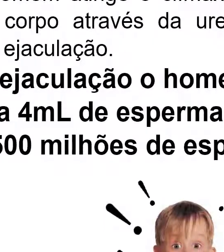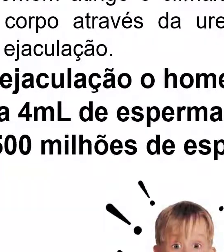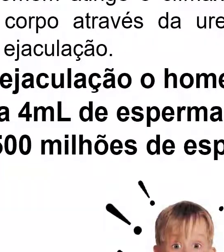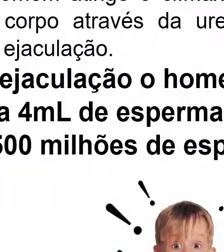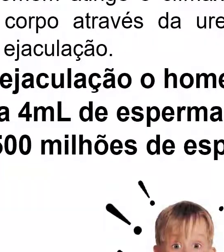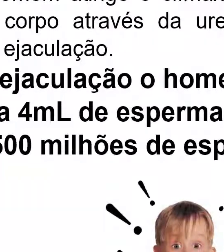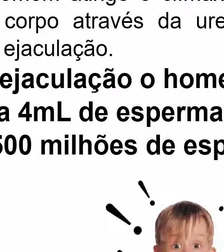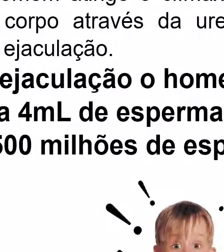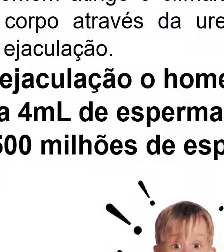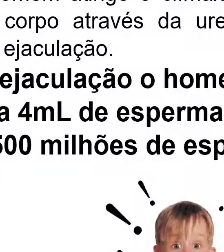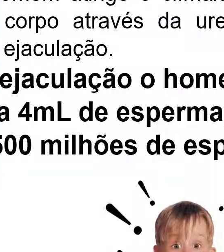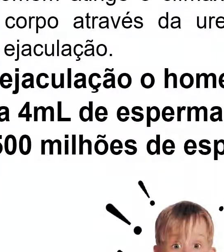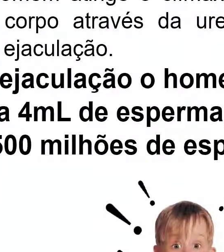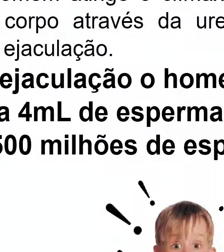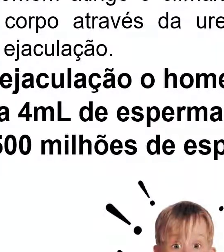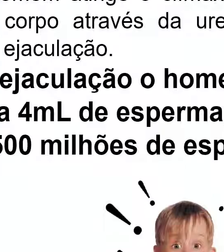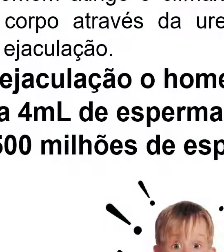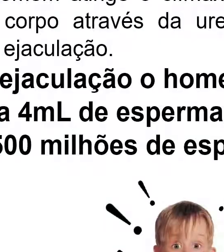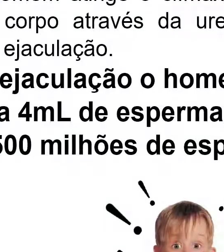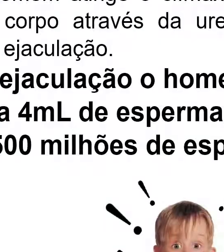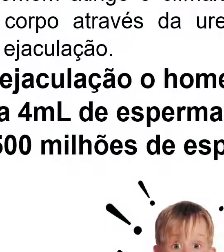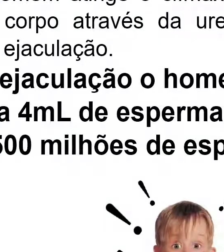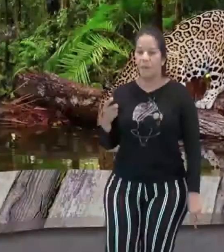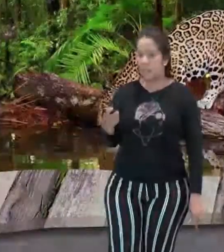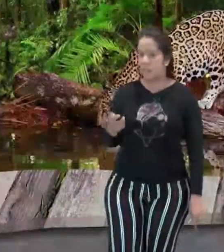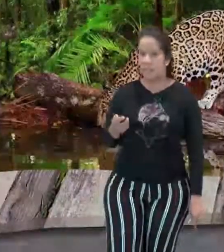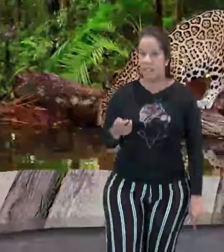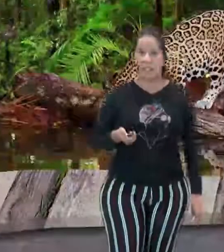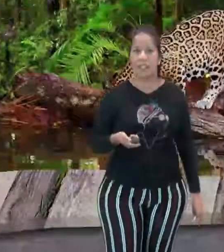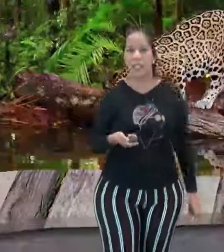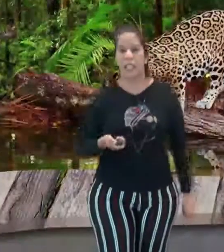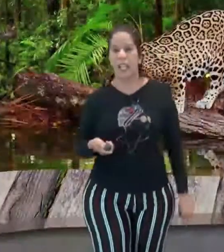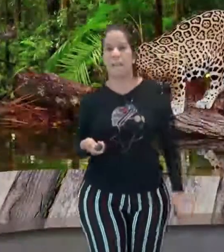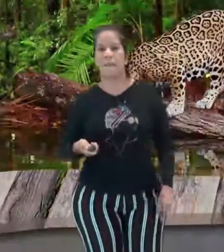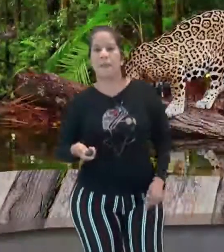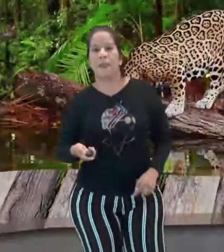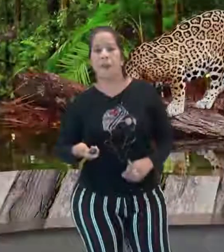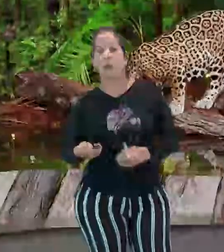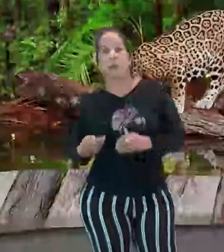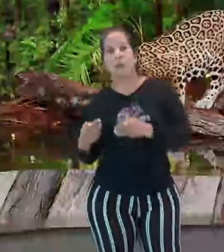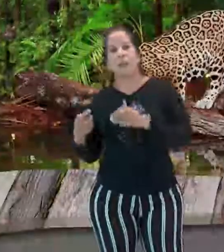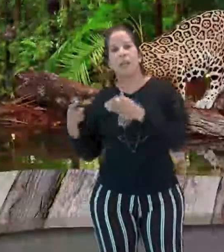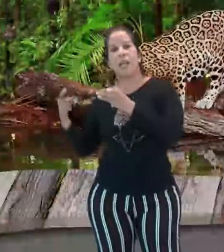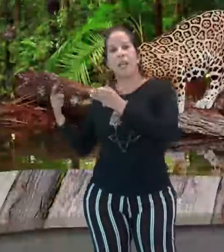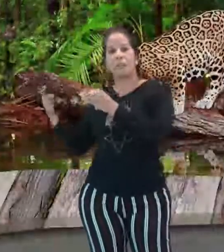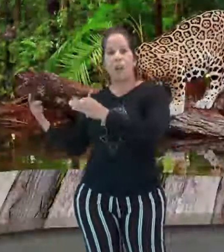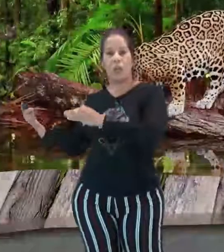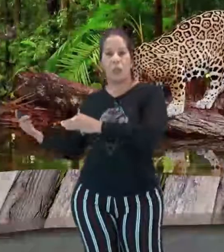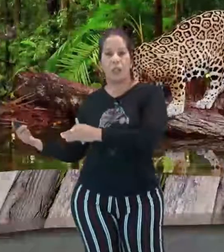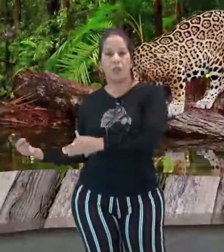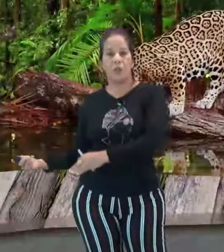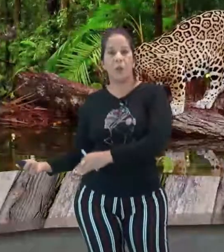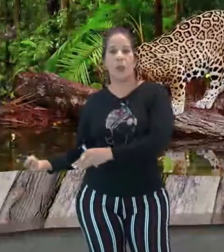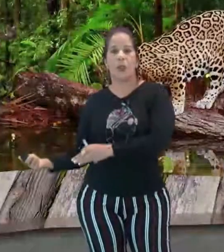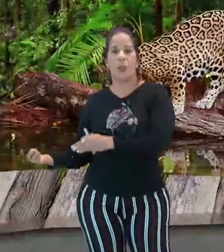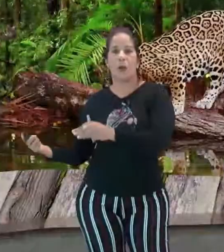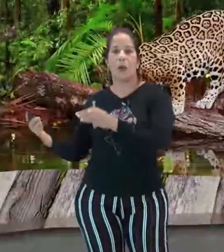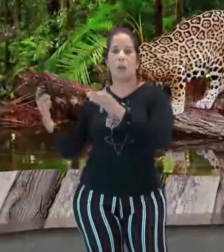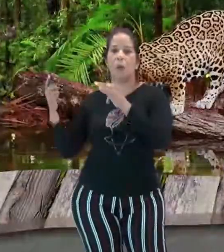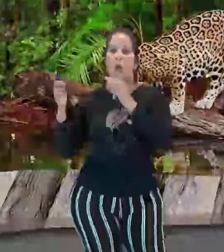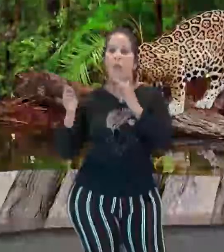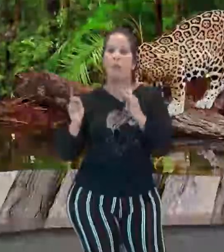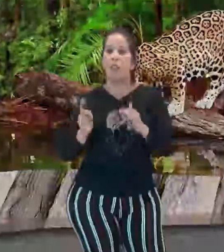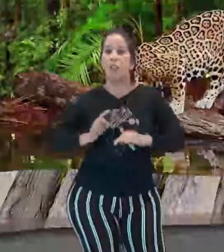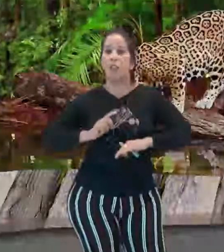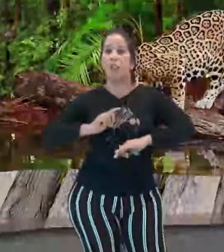ejaculação. Também cai bastante, pega a gente desavisada aí, tá? Então, ejaculação é quando